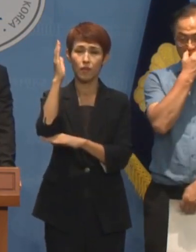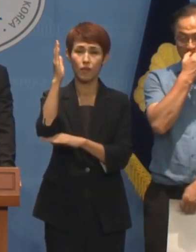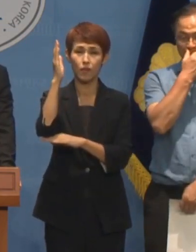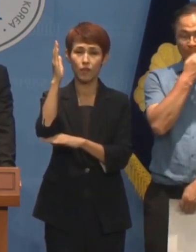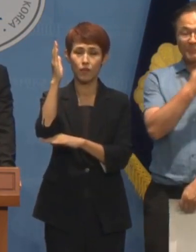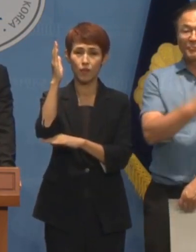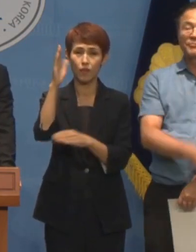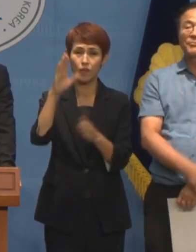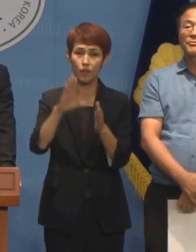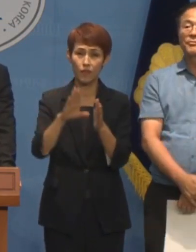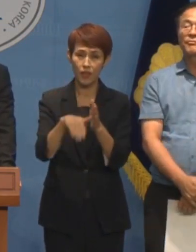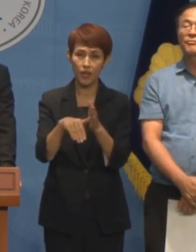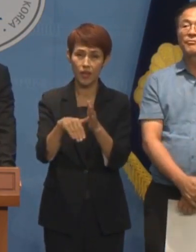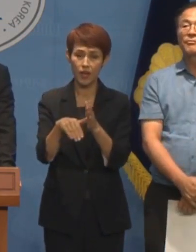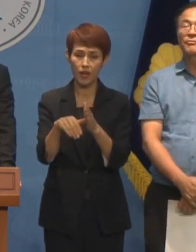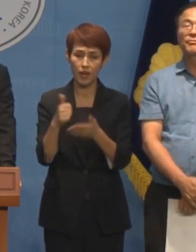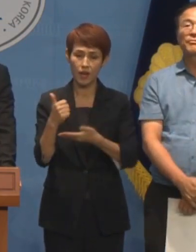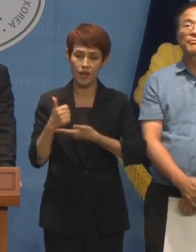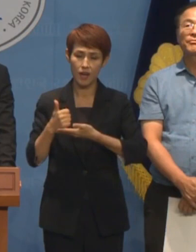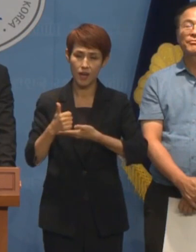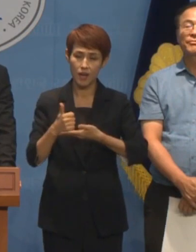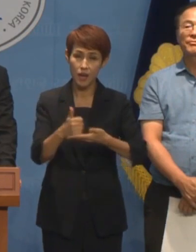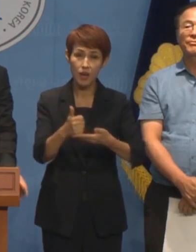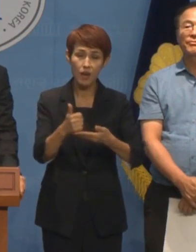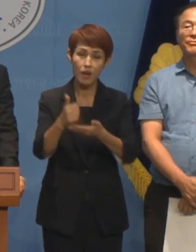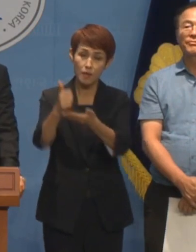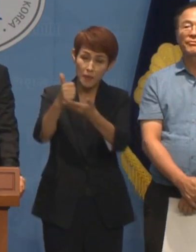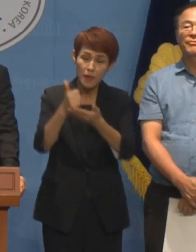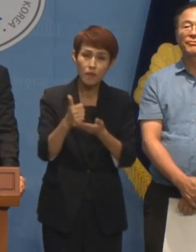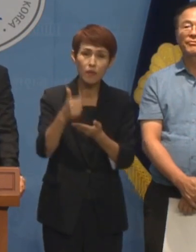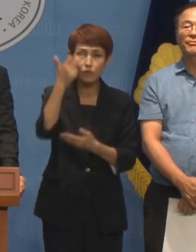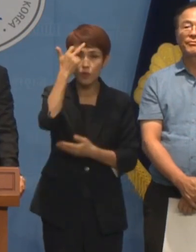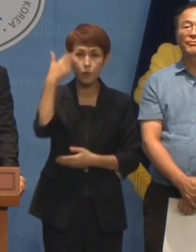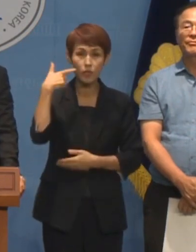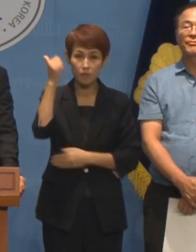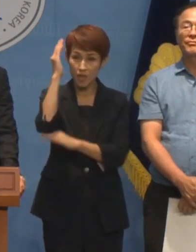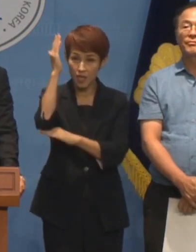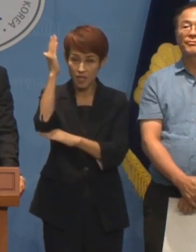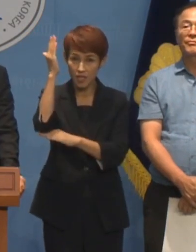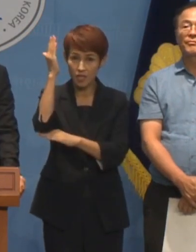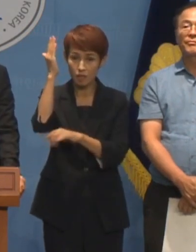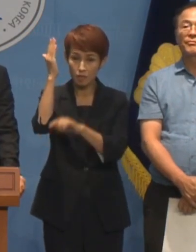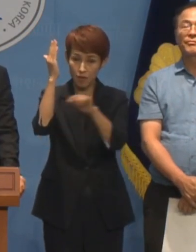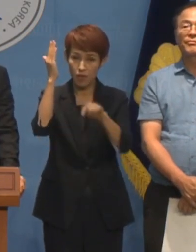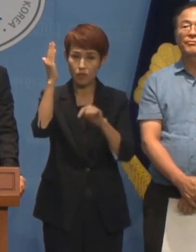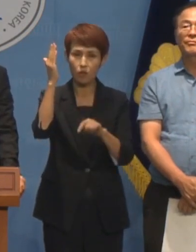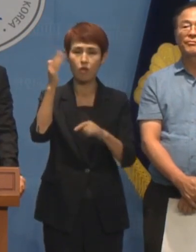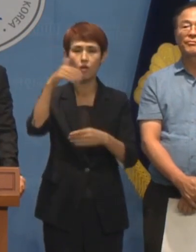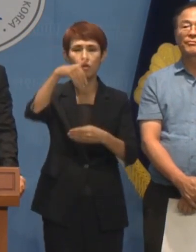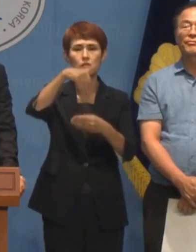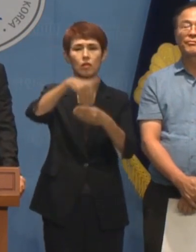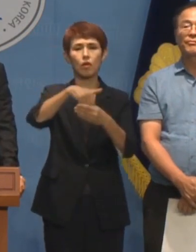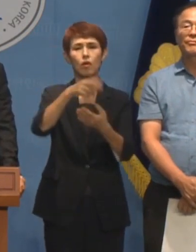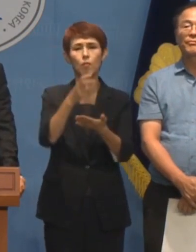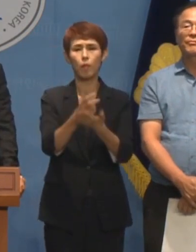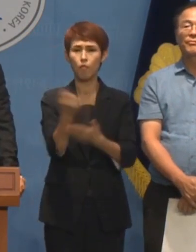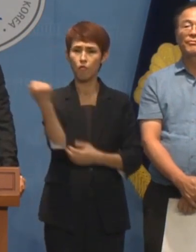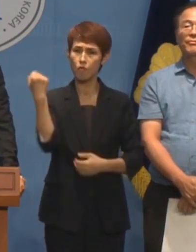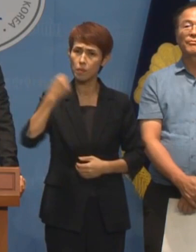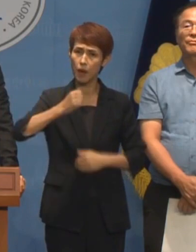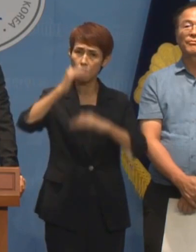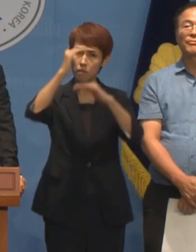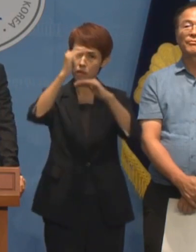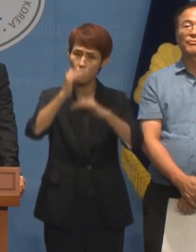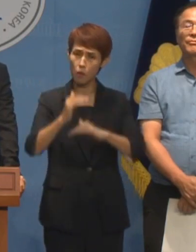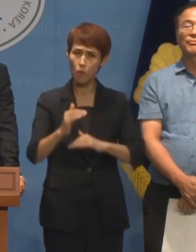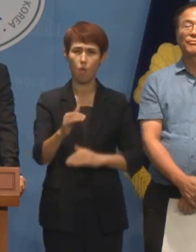초청 강사로 초빙된 최재형 목사님의 발언 중에 선거법 위반 소지의 발언이